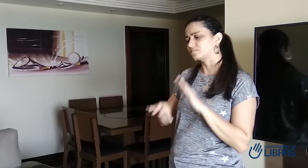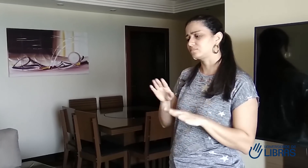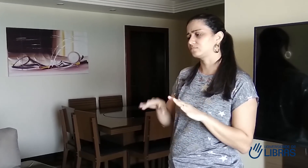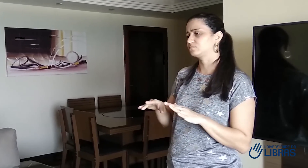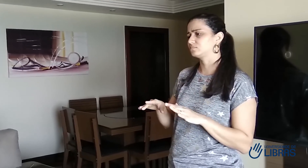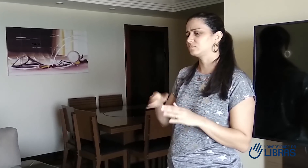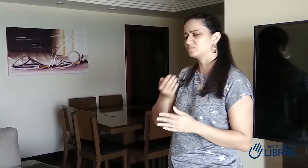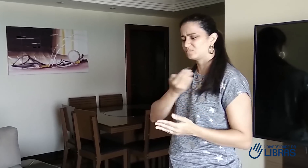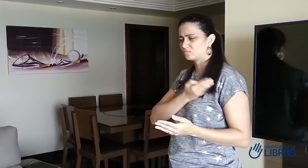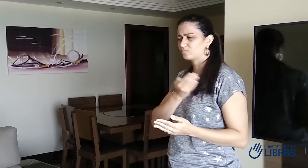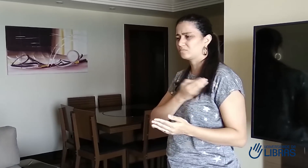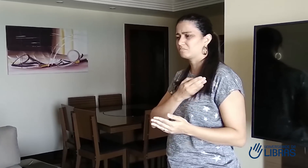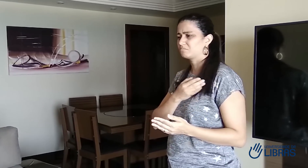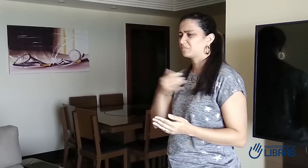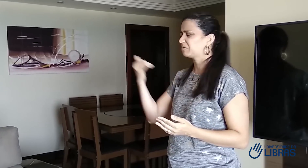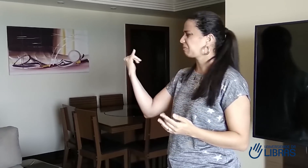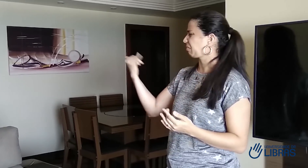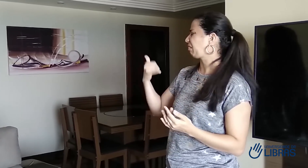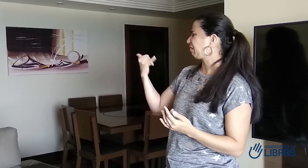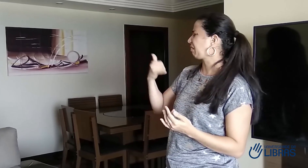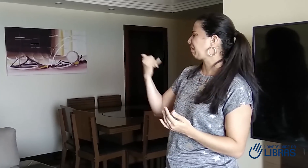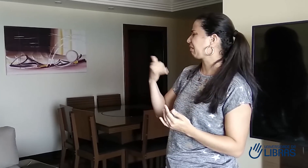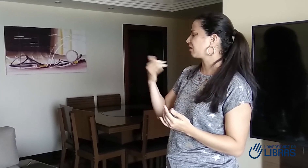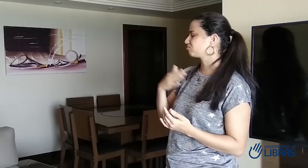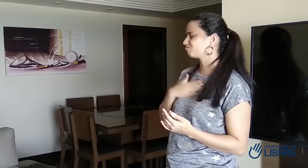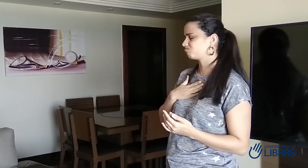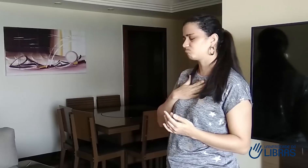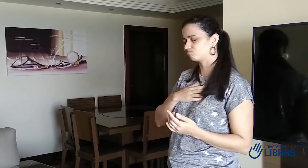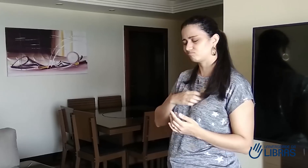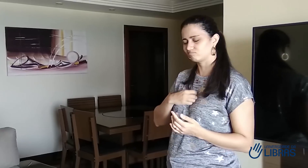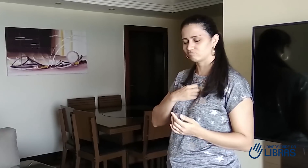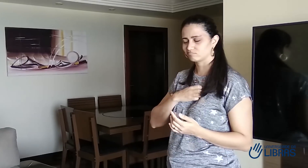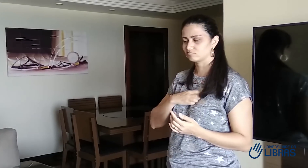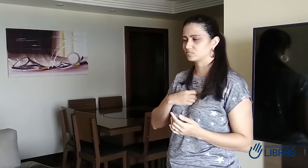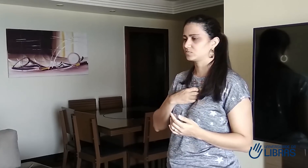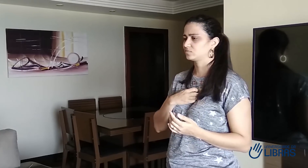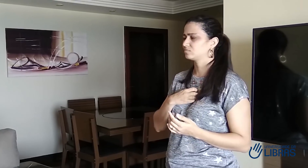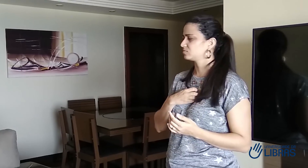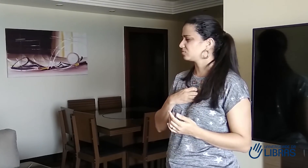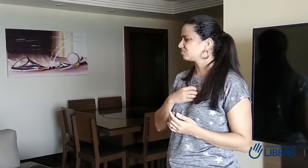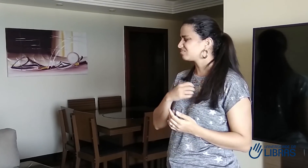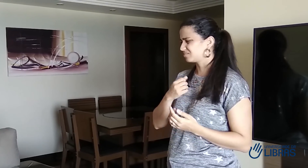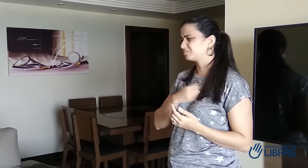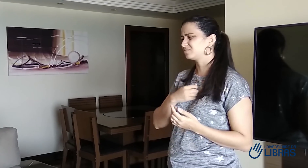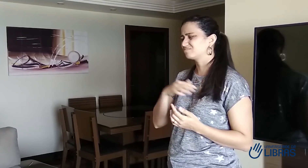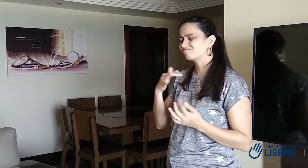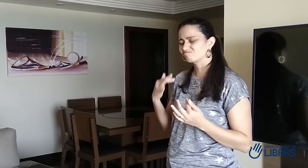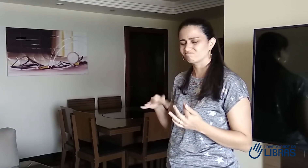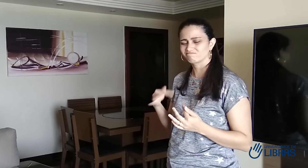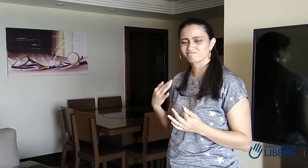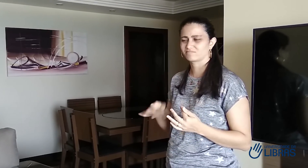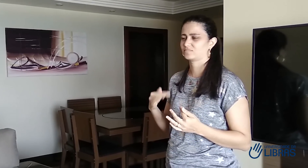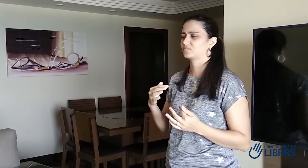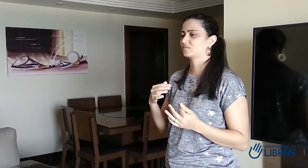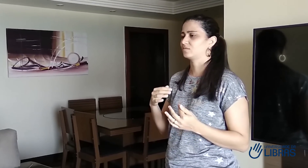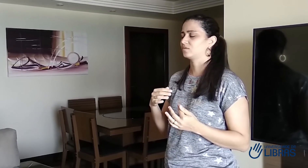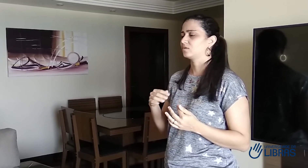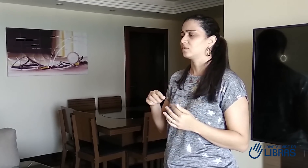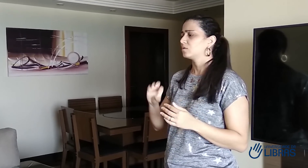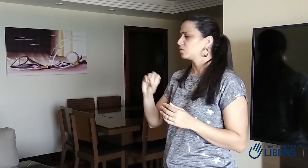para descrever aquele ambiente, para falar. E assim, eu fiquei muito feliz, estou super empolgada com esse curso.